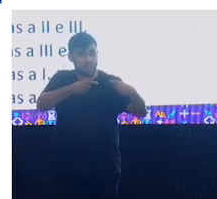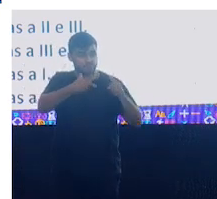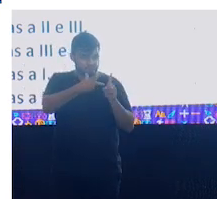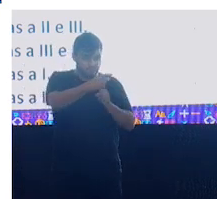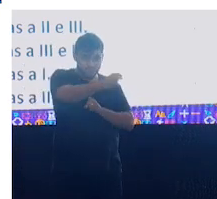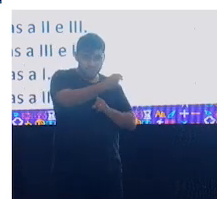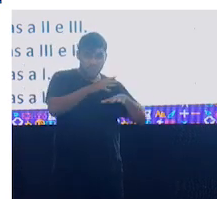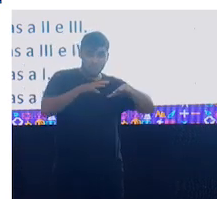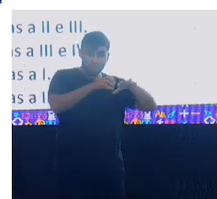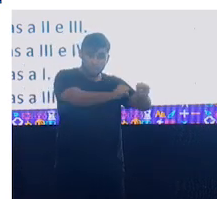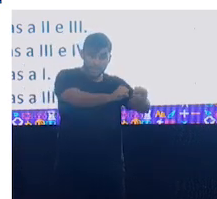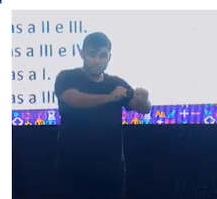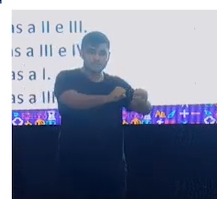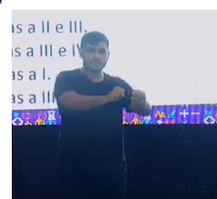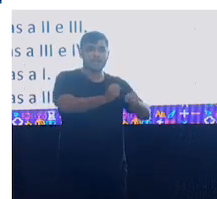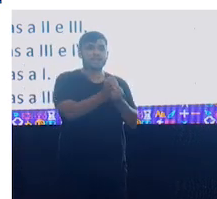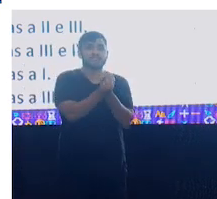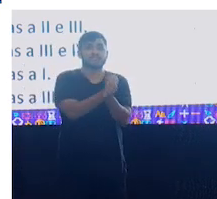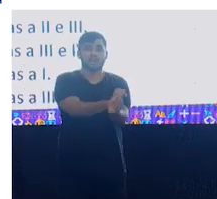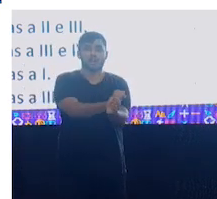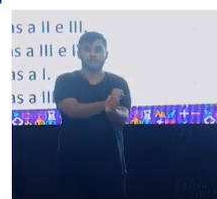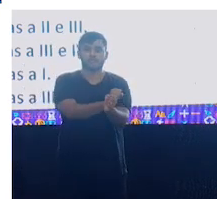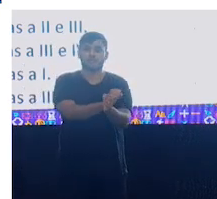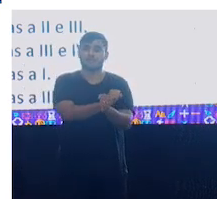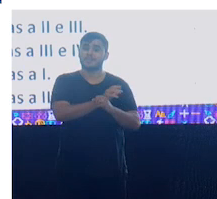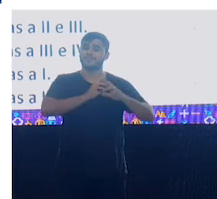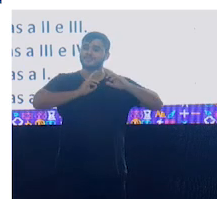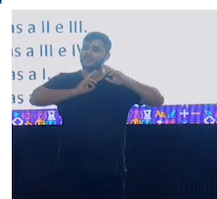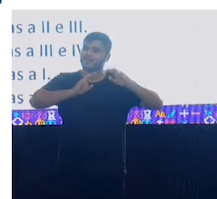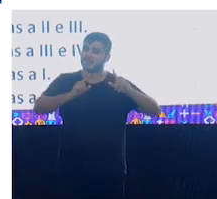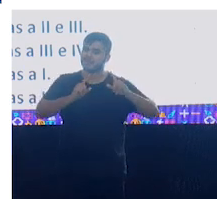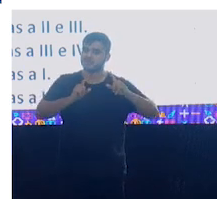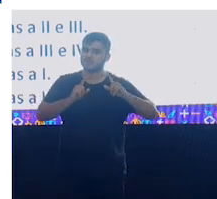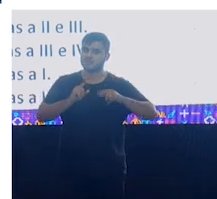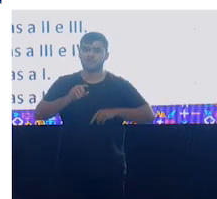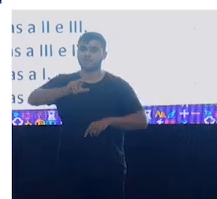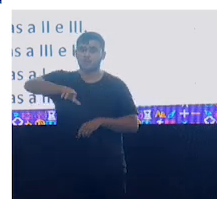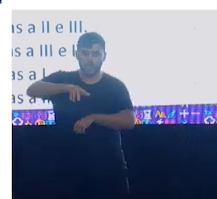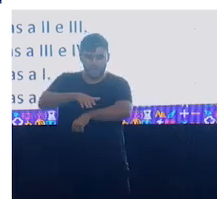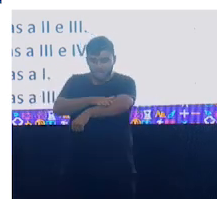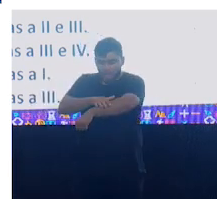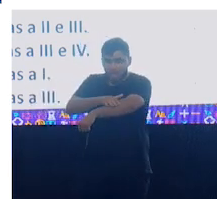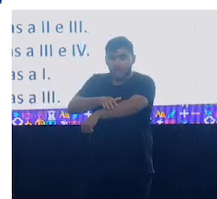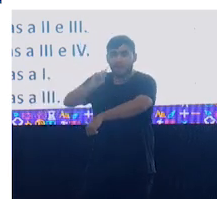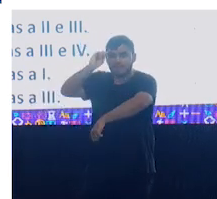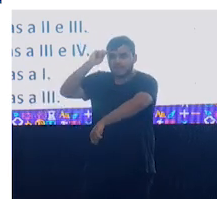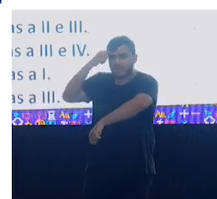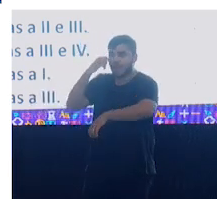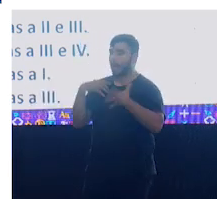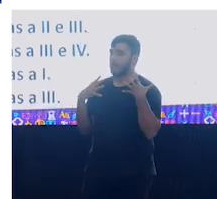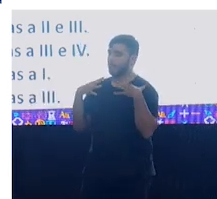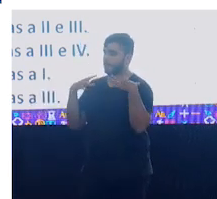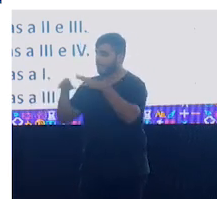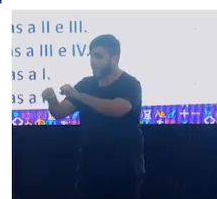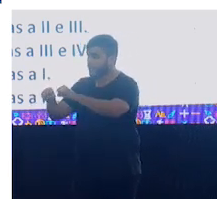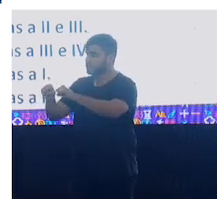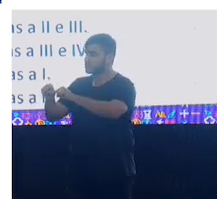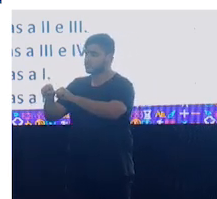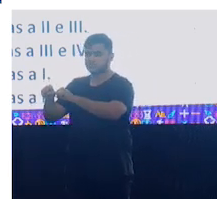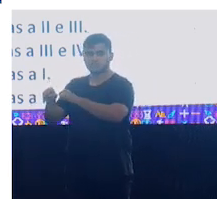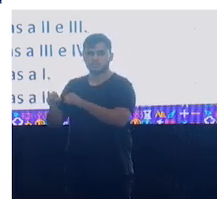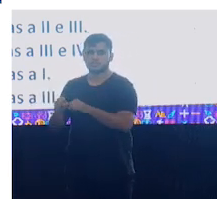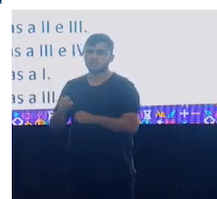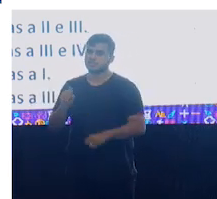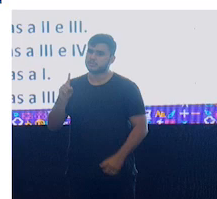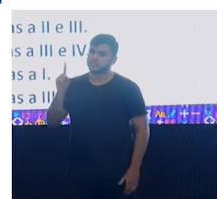diferente. Então, esse modo de produção escravista, ele tanto na antiguidade quanto na modernidade, gerou-se principalmente